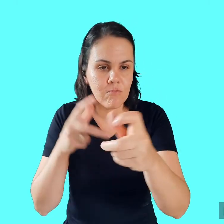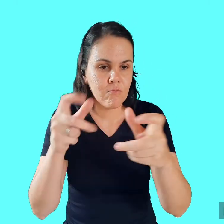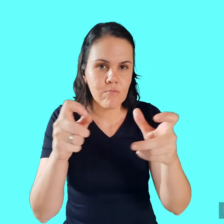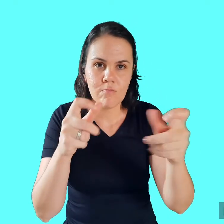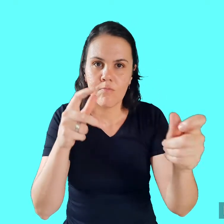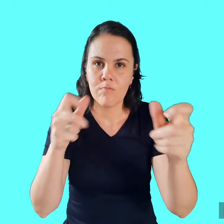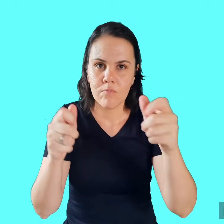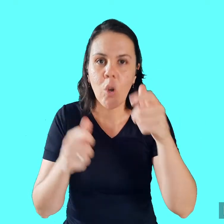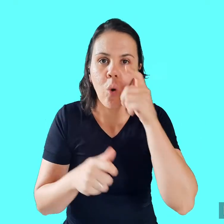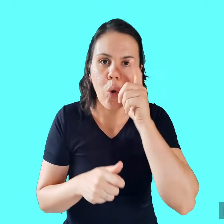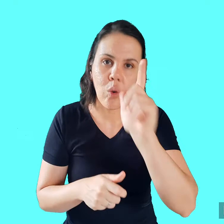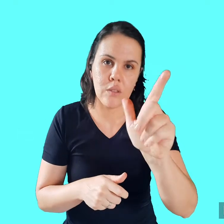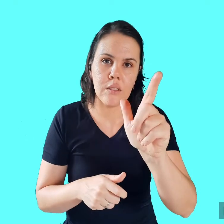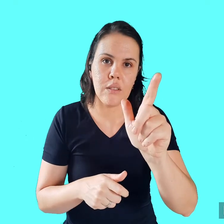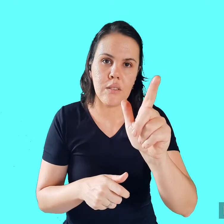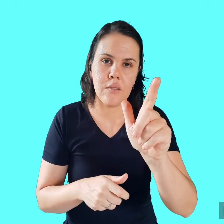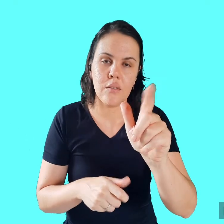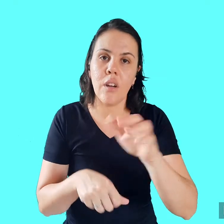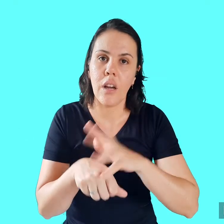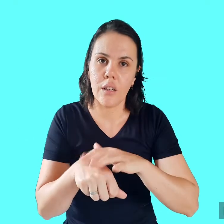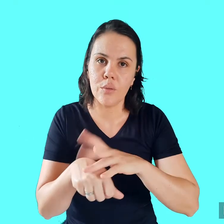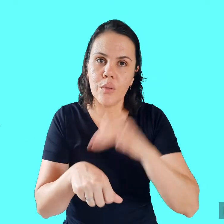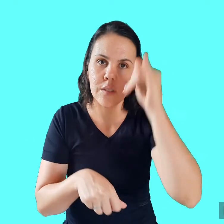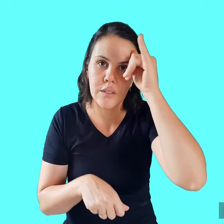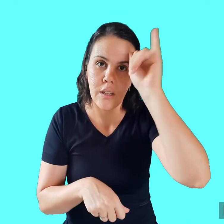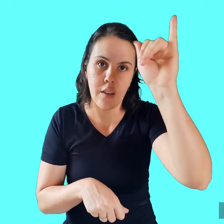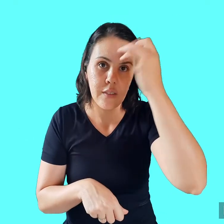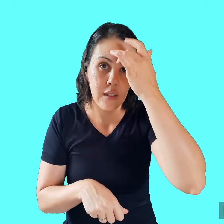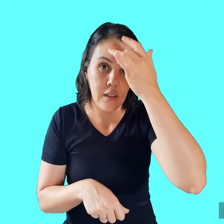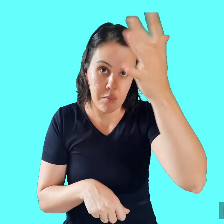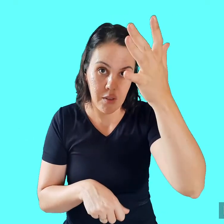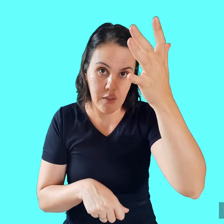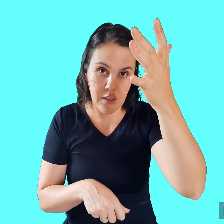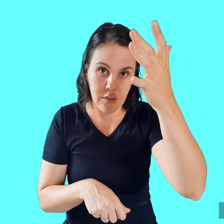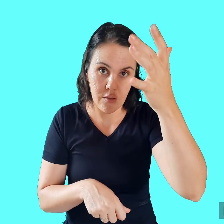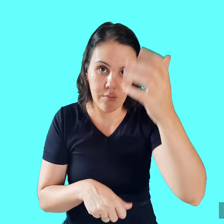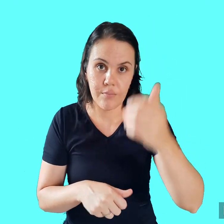Foi possível vacinar todas as pessoas e conseguiram conter a pandemia.